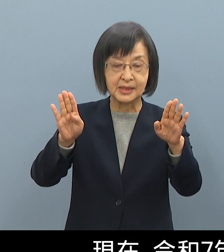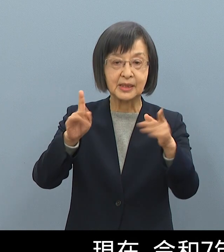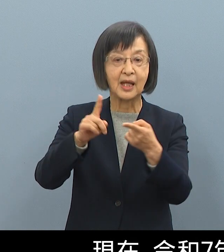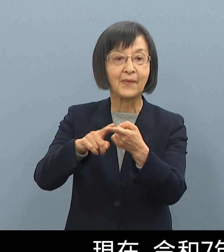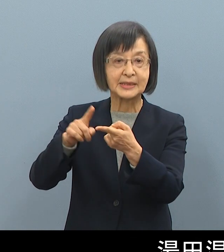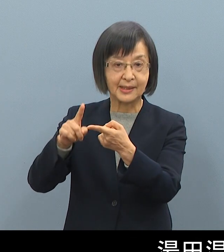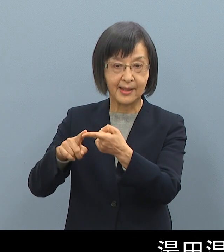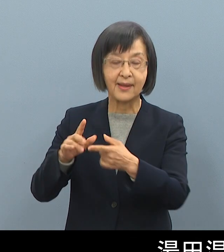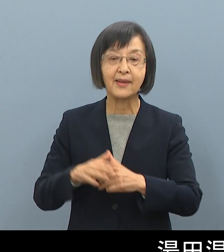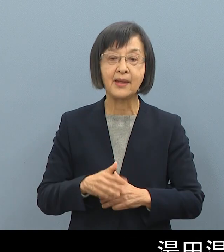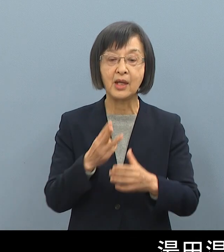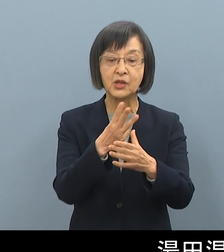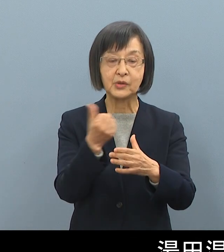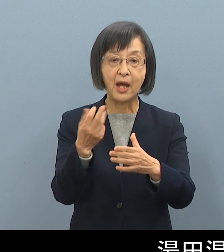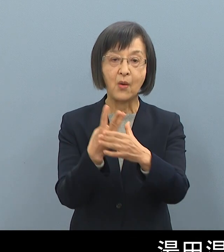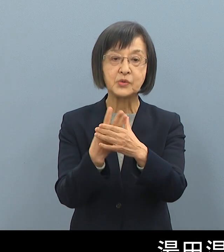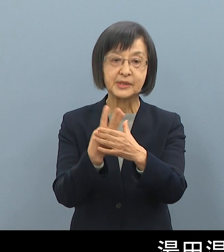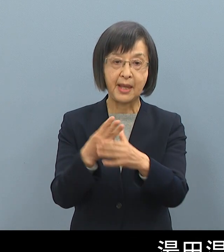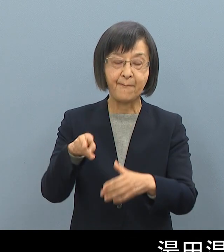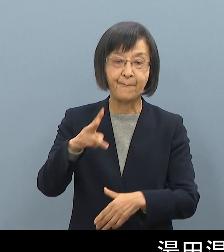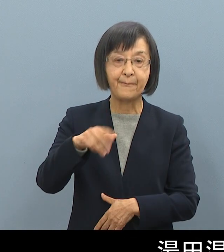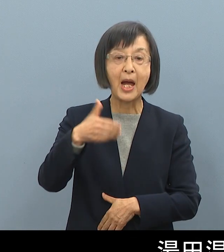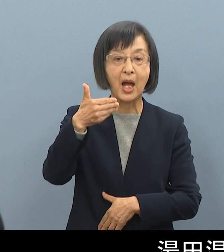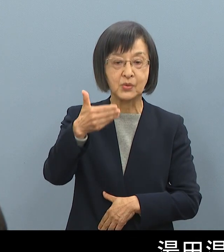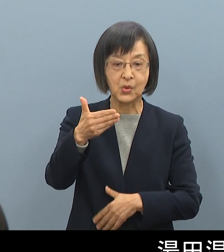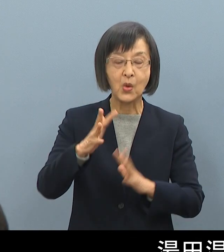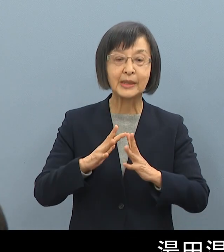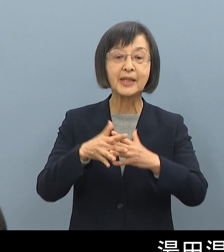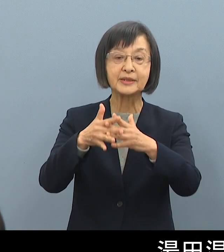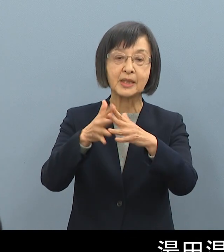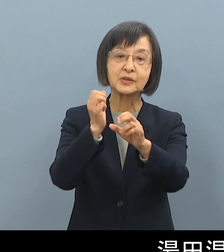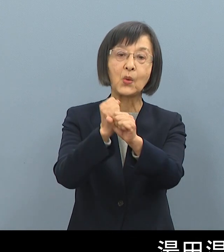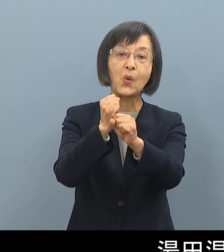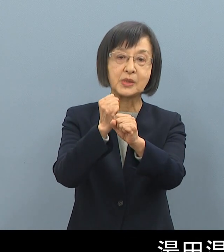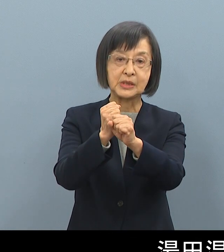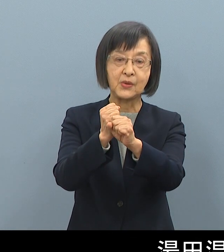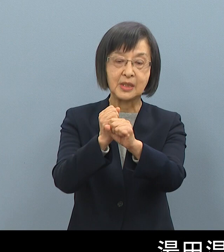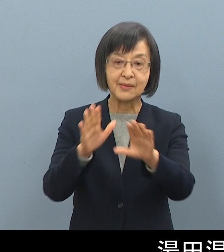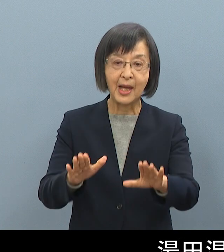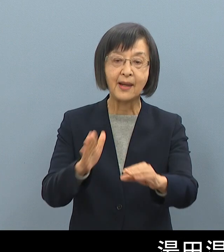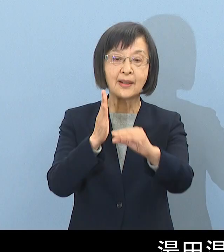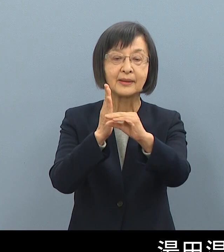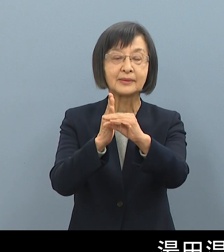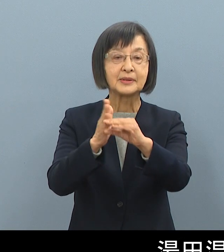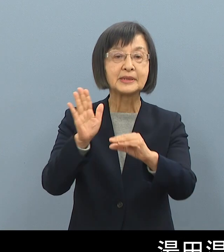して、湯田温泉パークの建設工事を進めているところでございます。